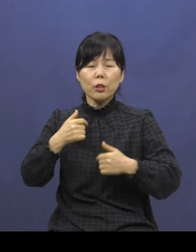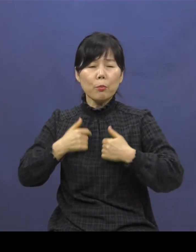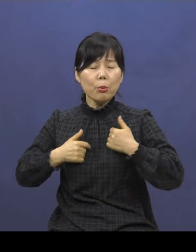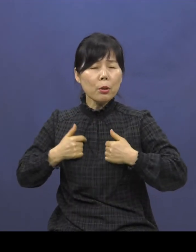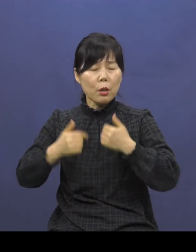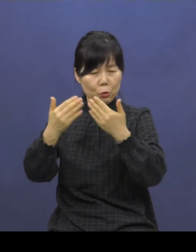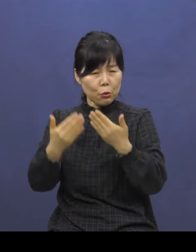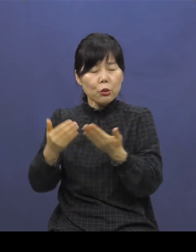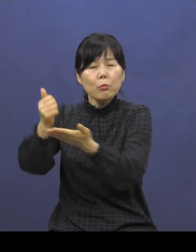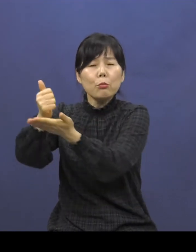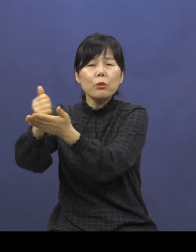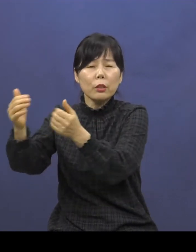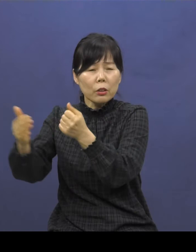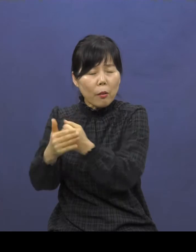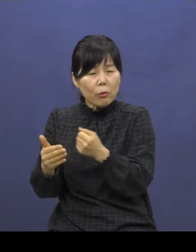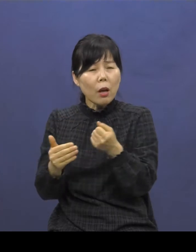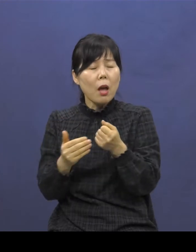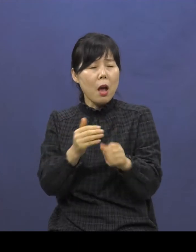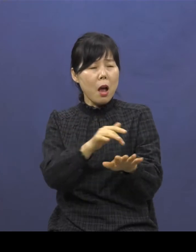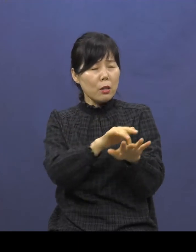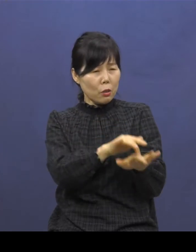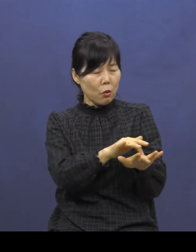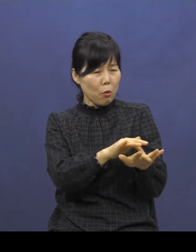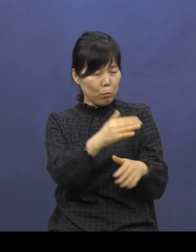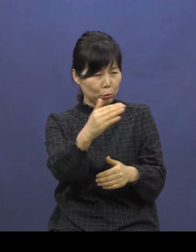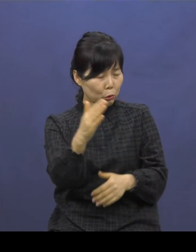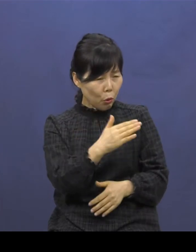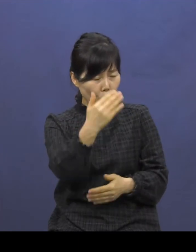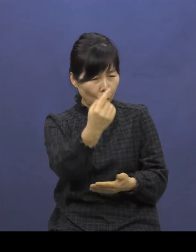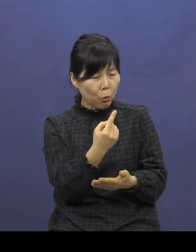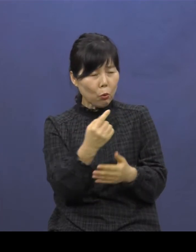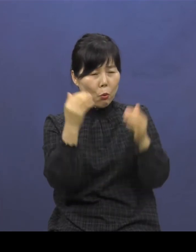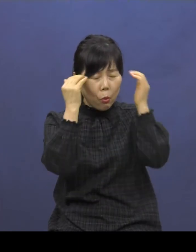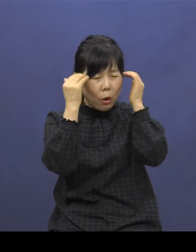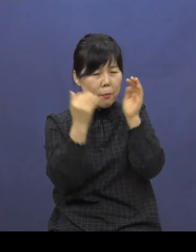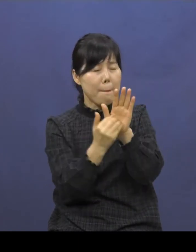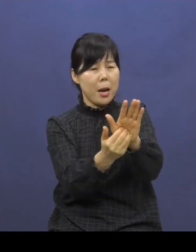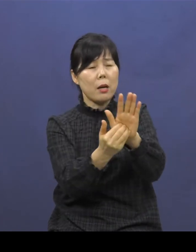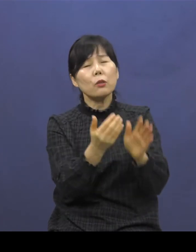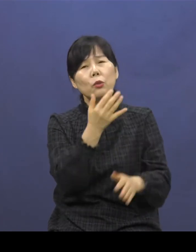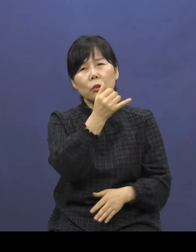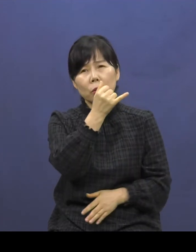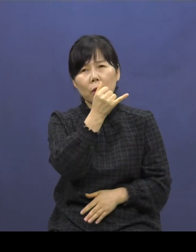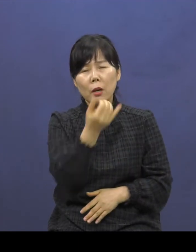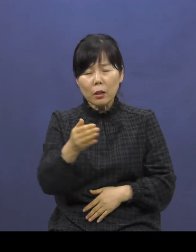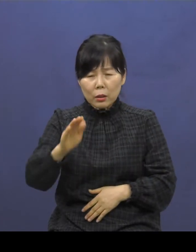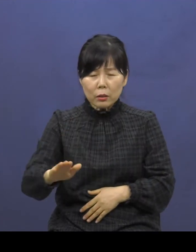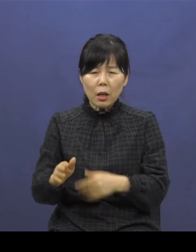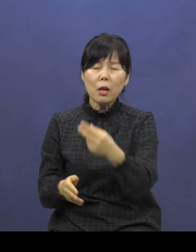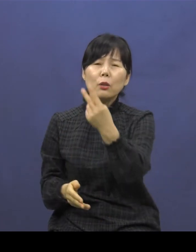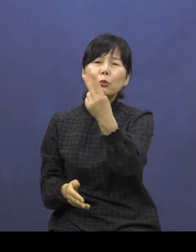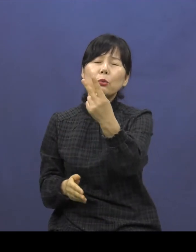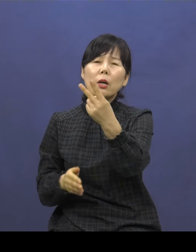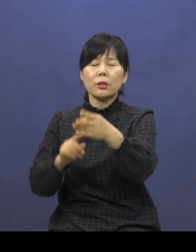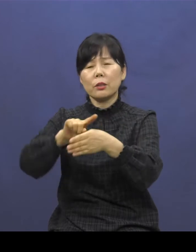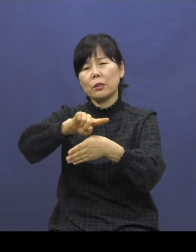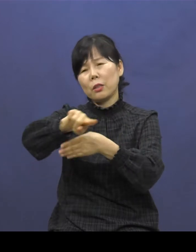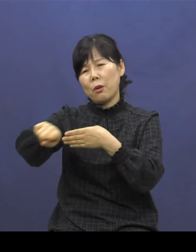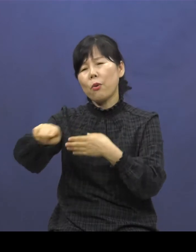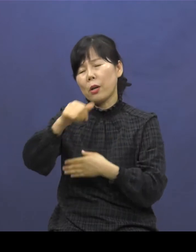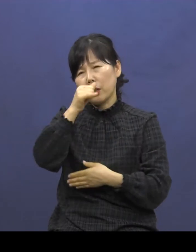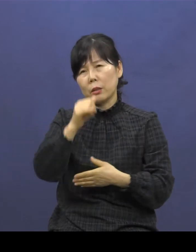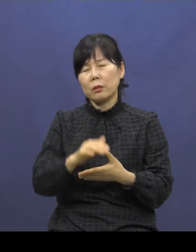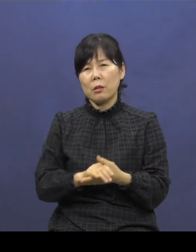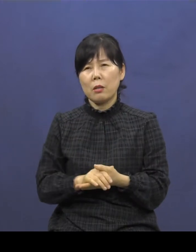하시는 분이시니까 다 막아주실 수 있다는 거예요. 그러나 두 가지 면에서는 예외가 있을 수 있다 하는